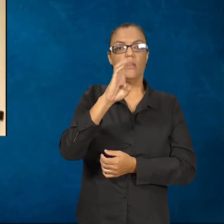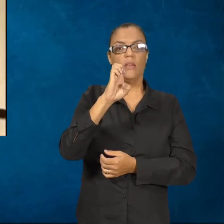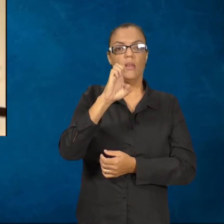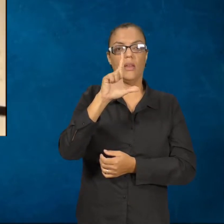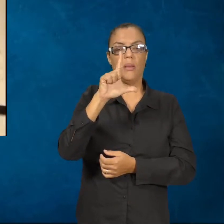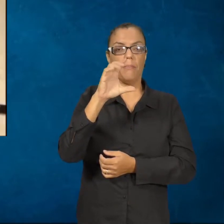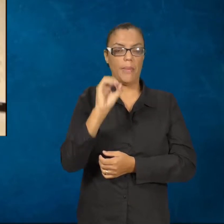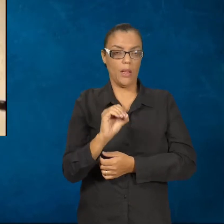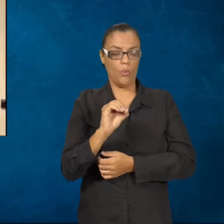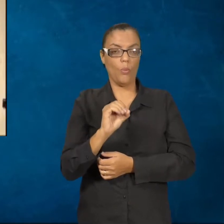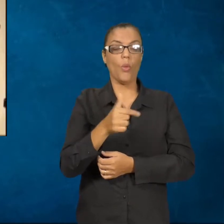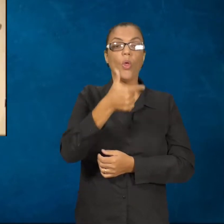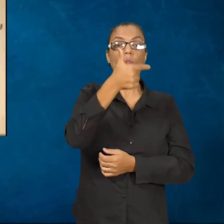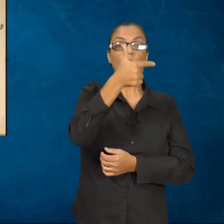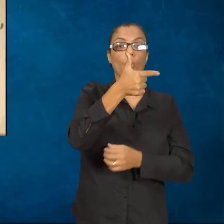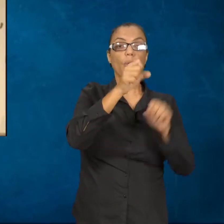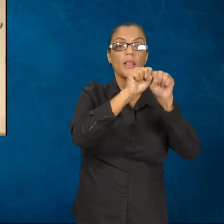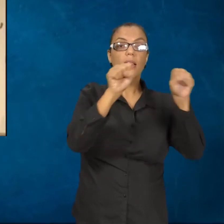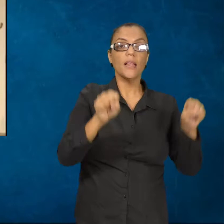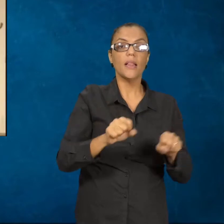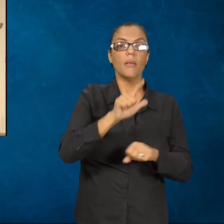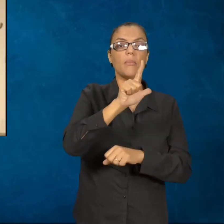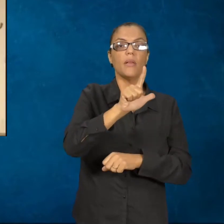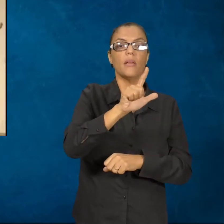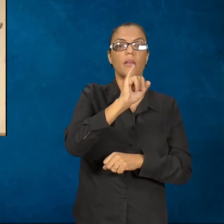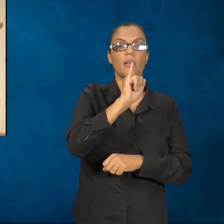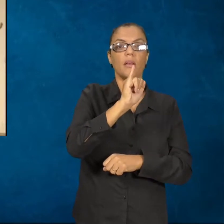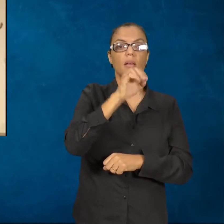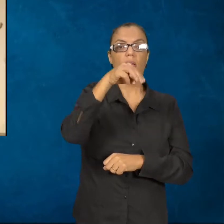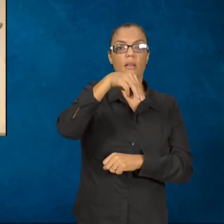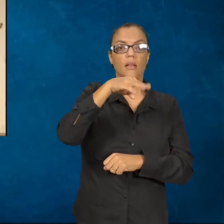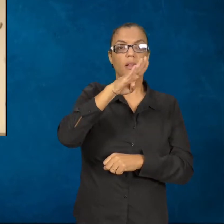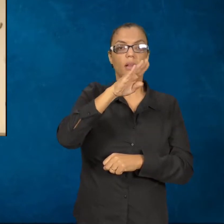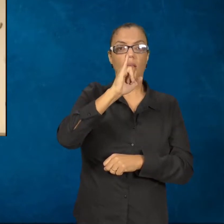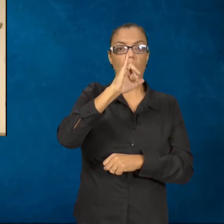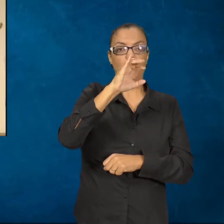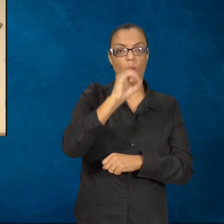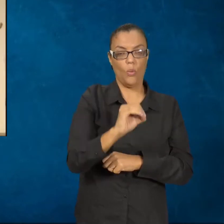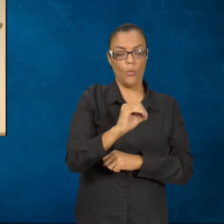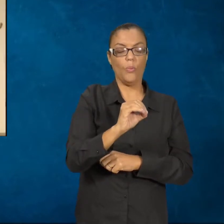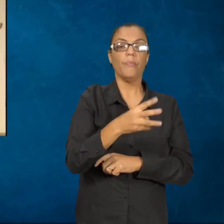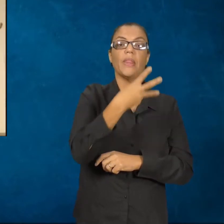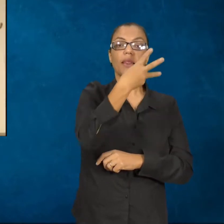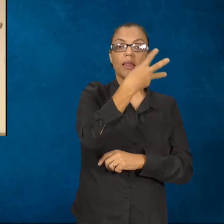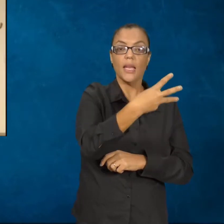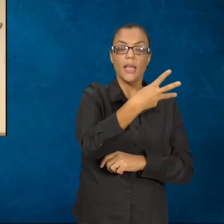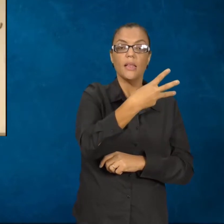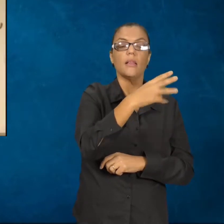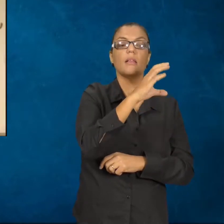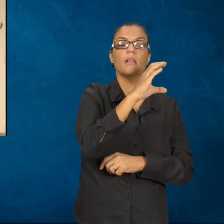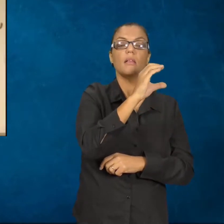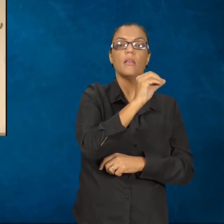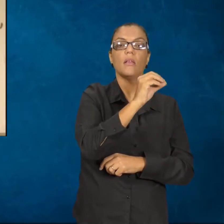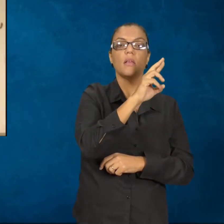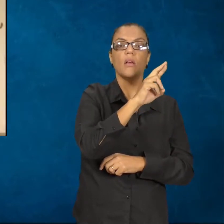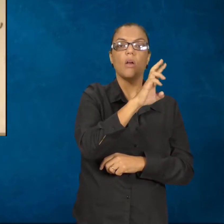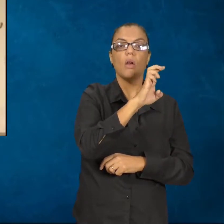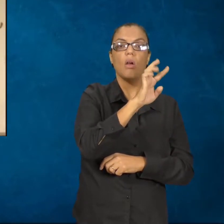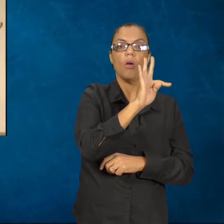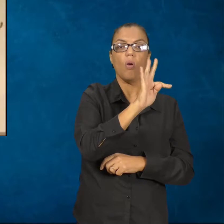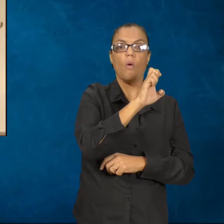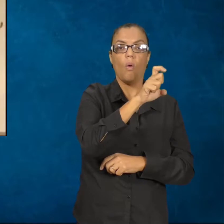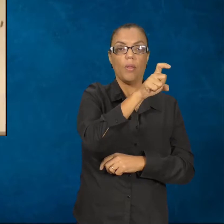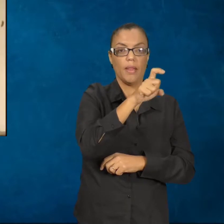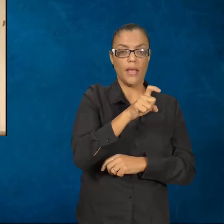Número 2, sistema límbico. Número 3, córtex. Em qualquer uma dessas estruturas,